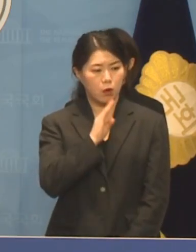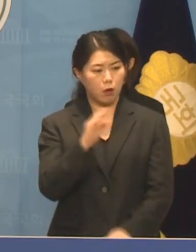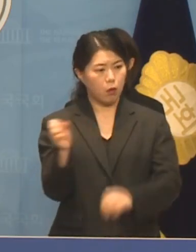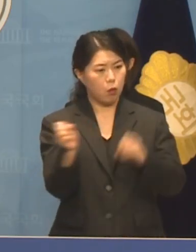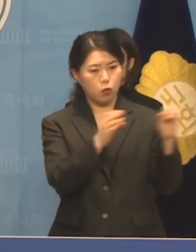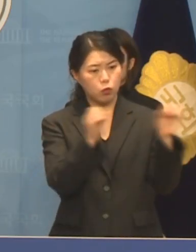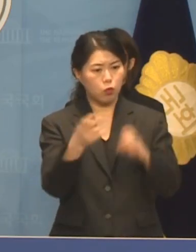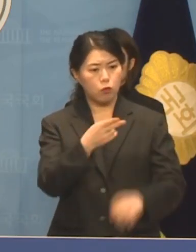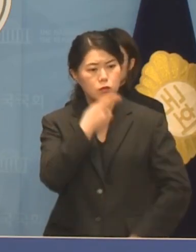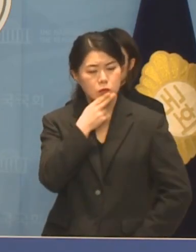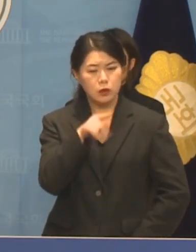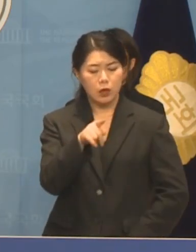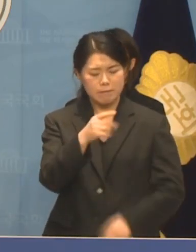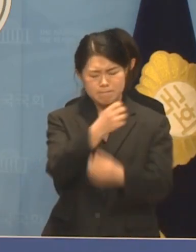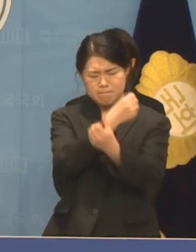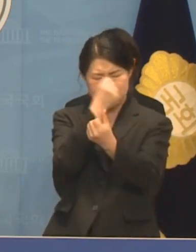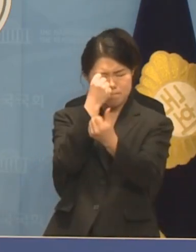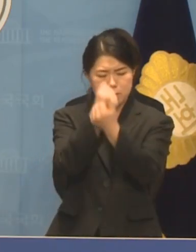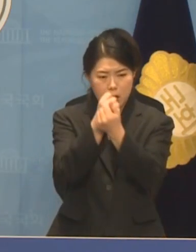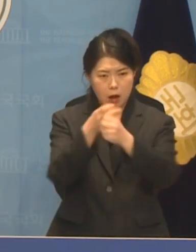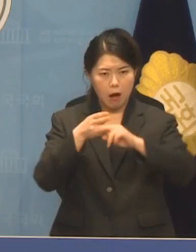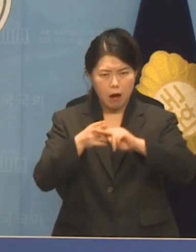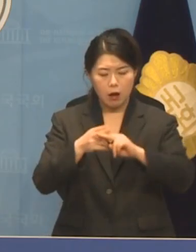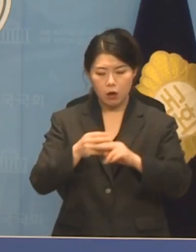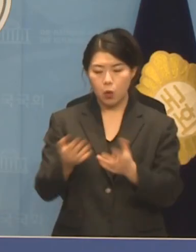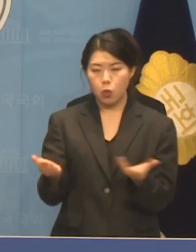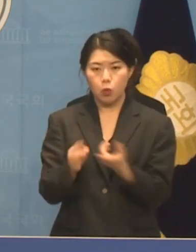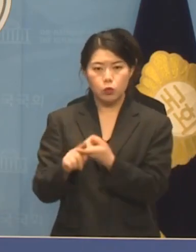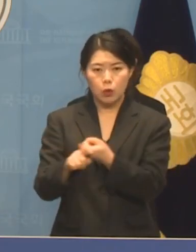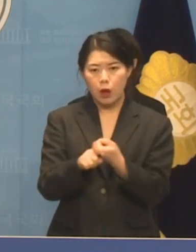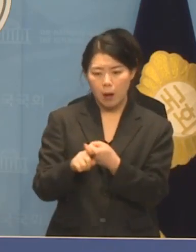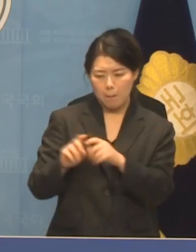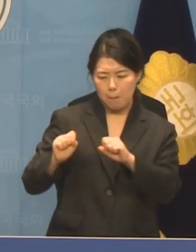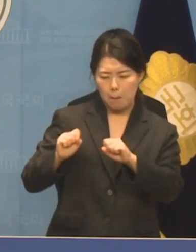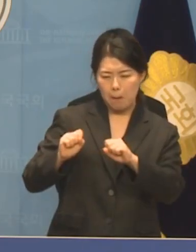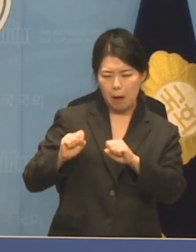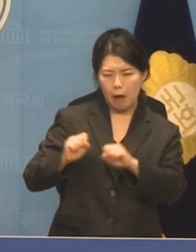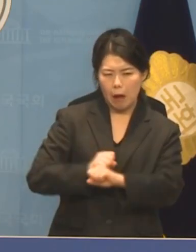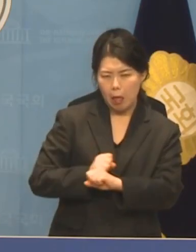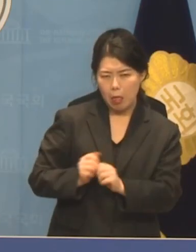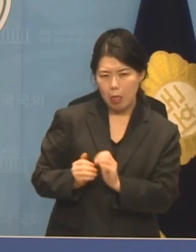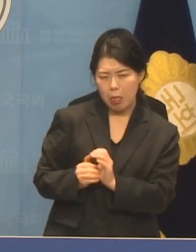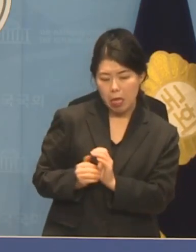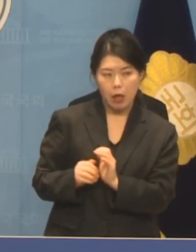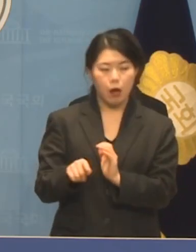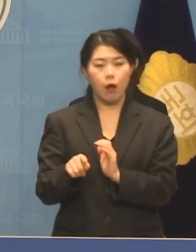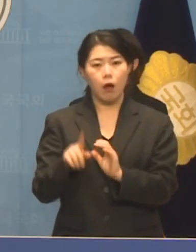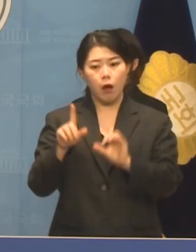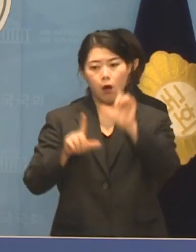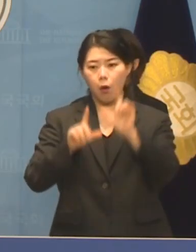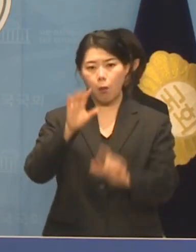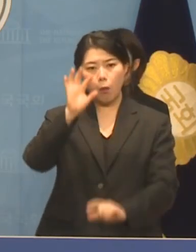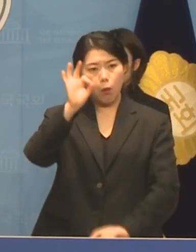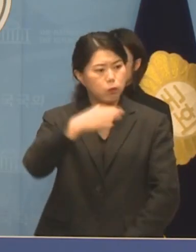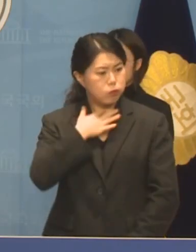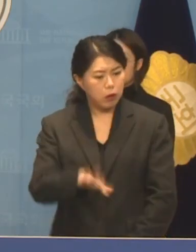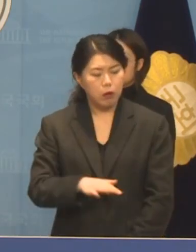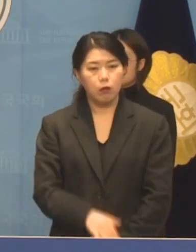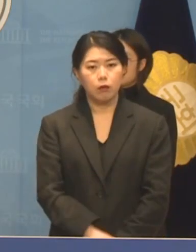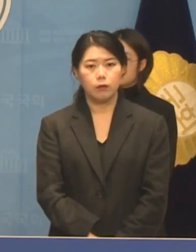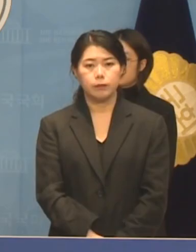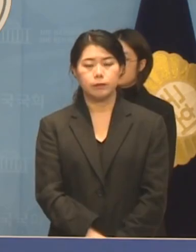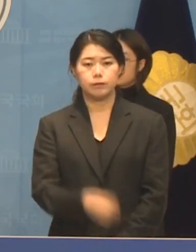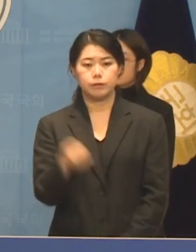않고 일방적으로 노조를 은밀하게 파괴하는 행동을 본 적이 없는 것 같습니다. 더욱이 이 단체는